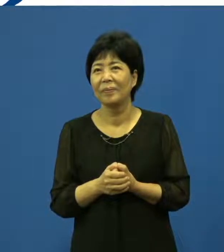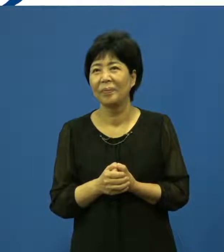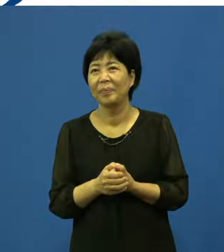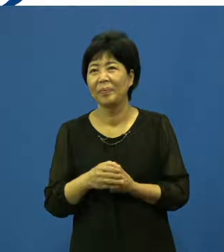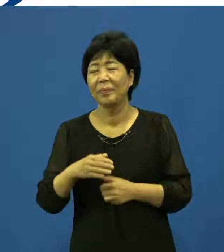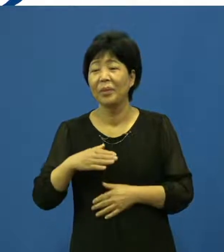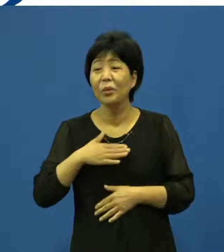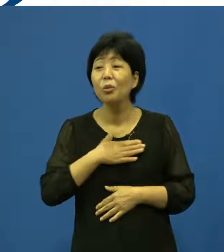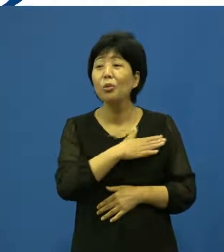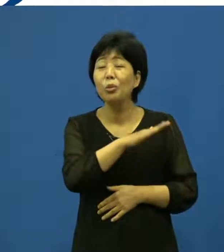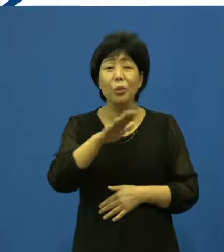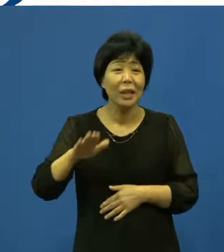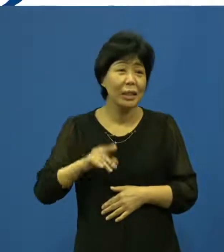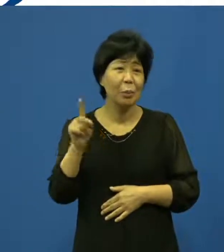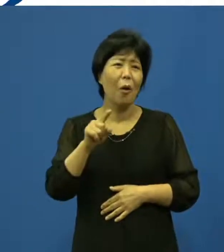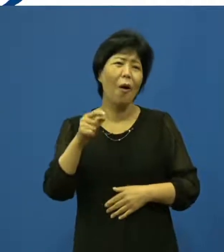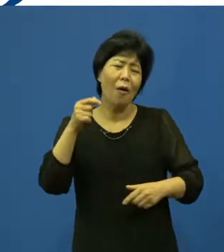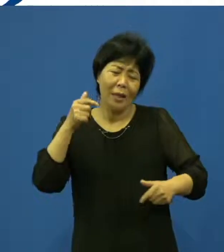그럴 때 우리는 기뻐할 이유가 있어요.